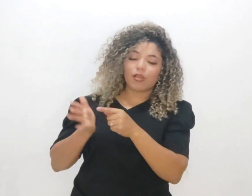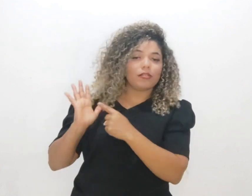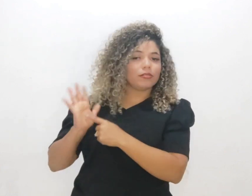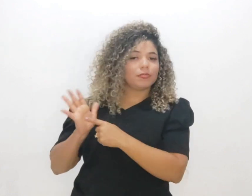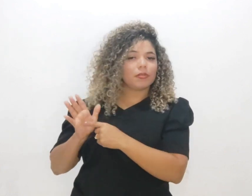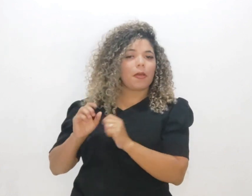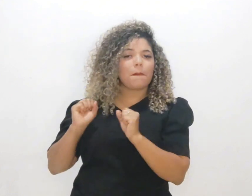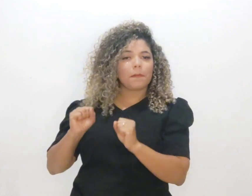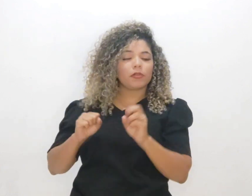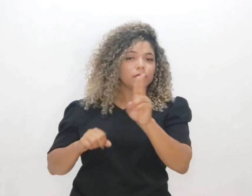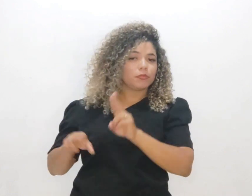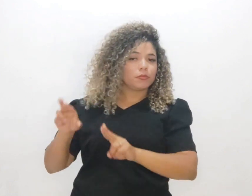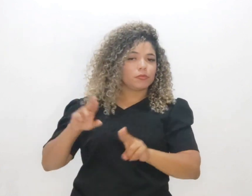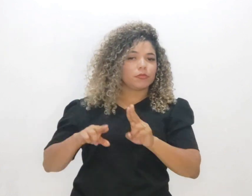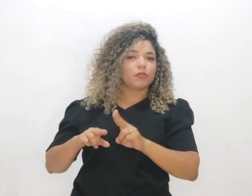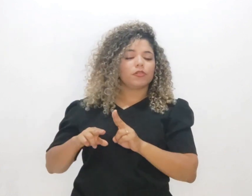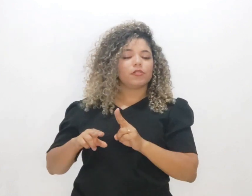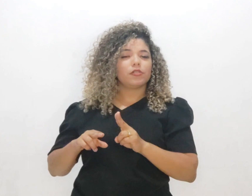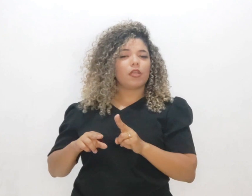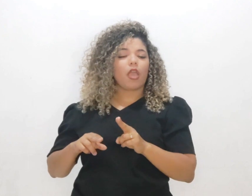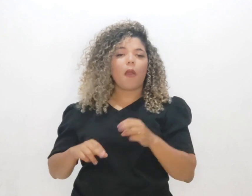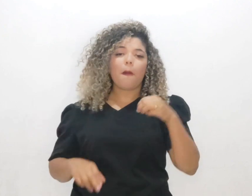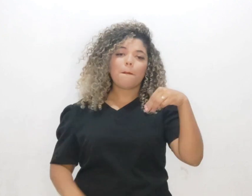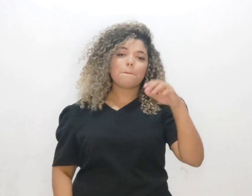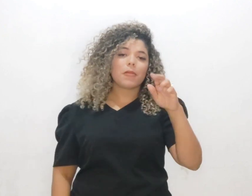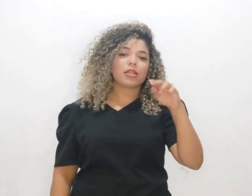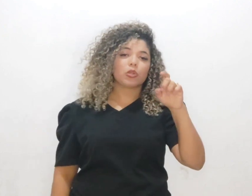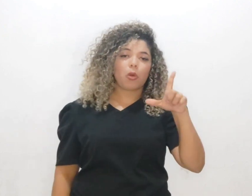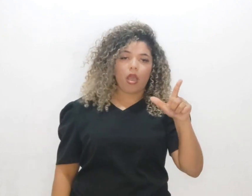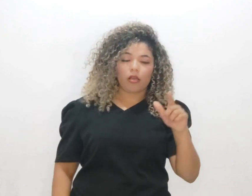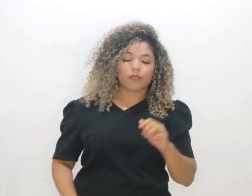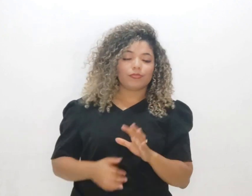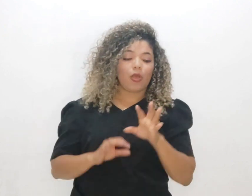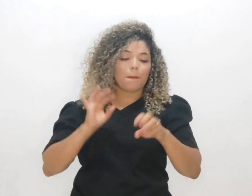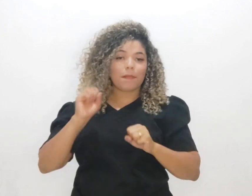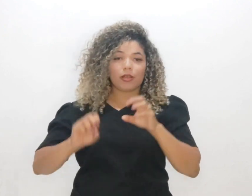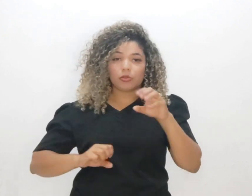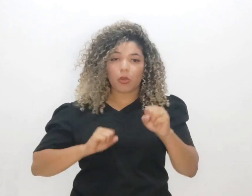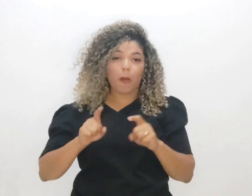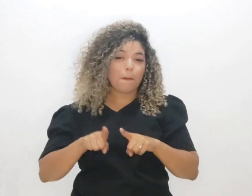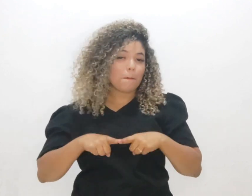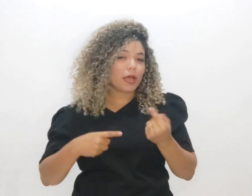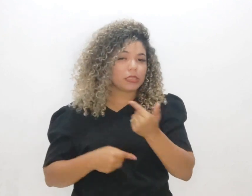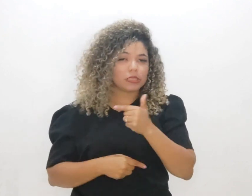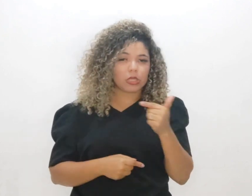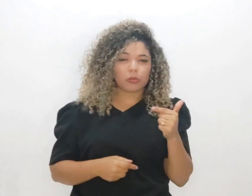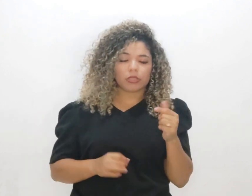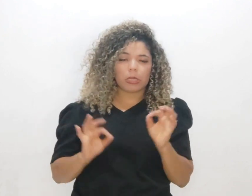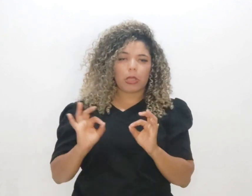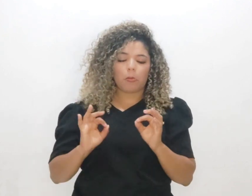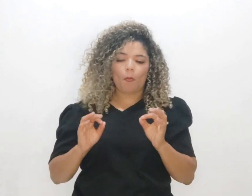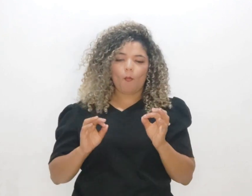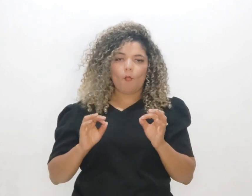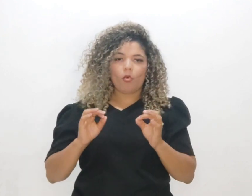Podemos acionar o motor manual, só que aqui nós não temos nenhum eixo ainda acoplado a ele, apenas o movimento.